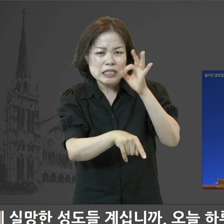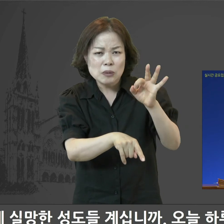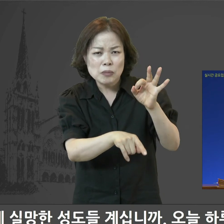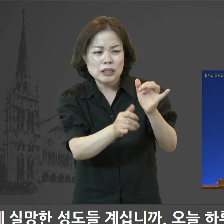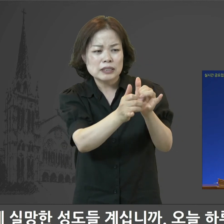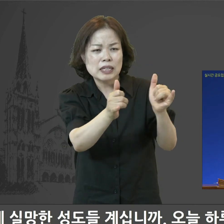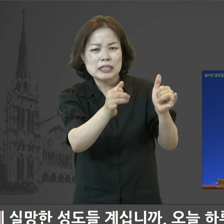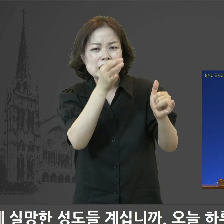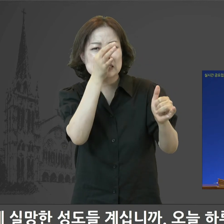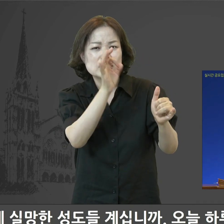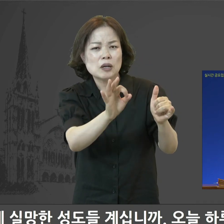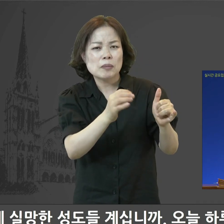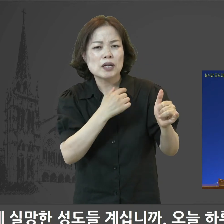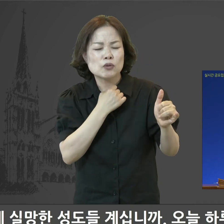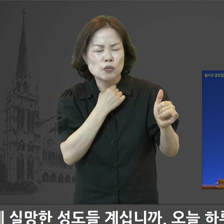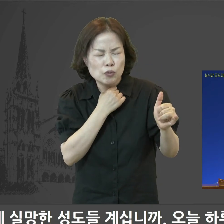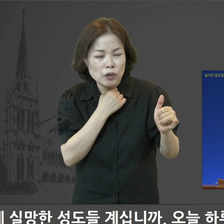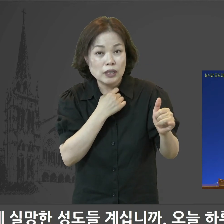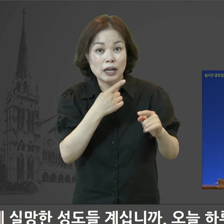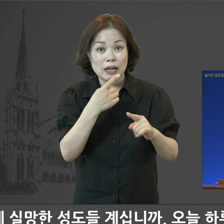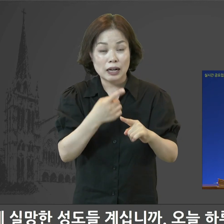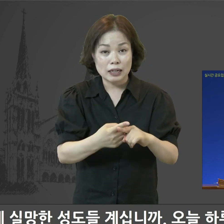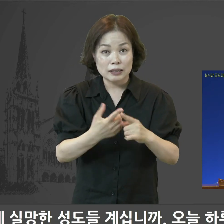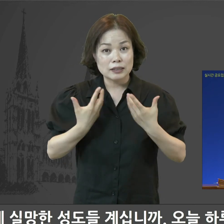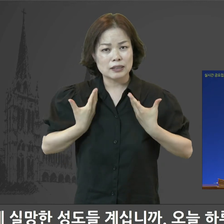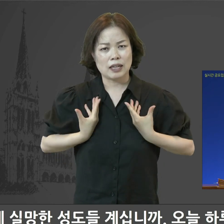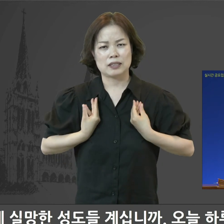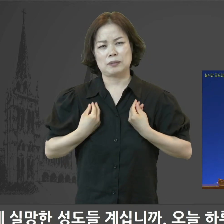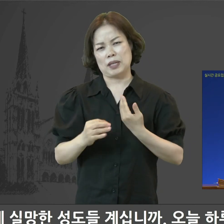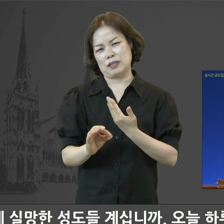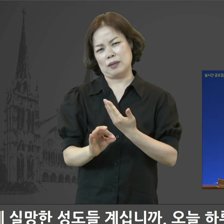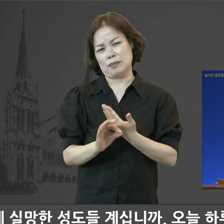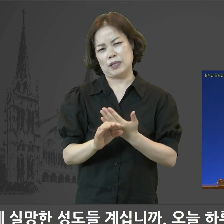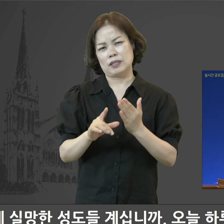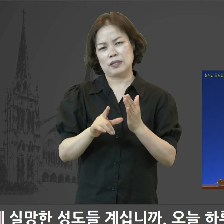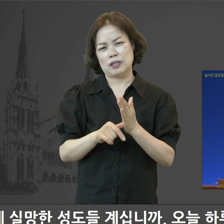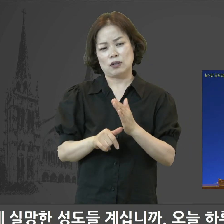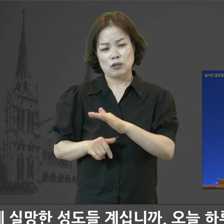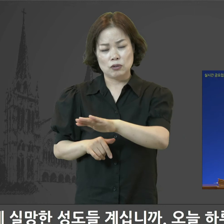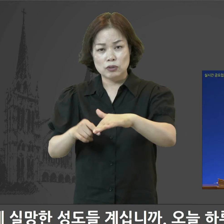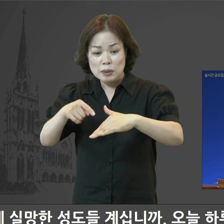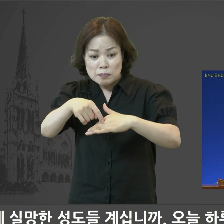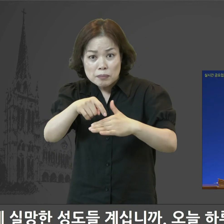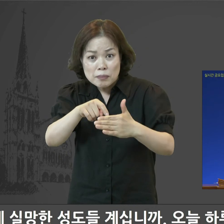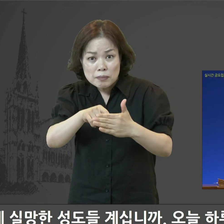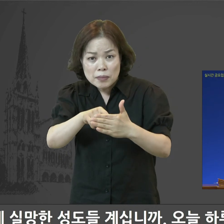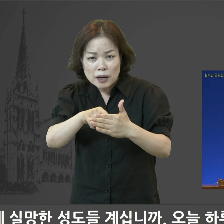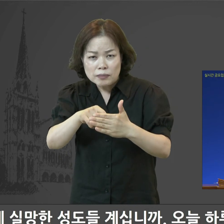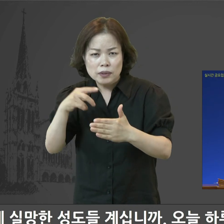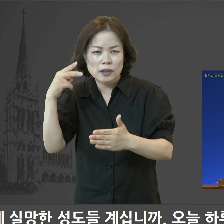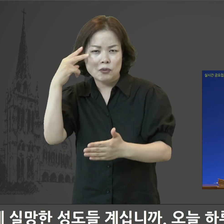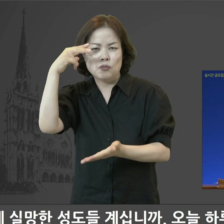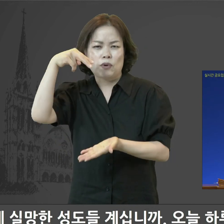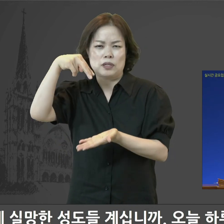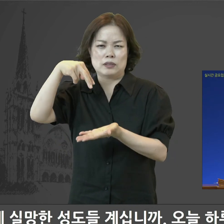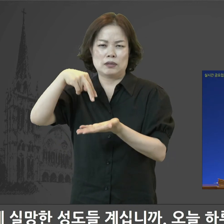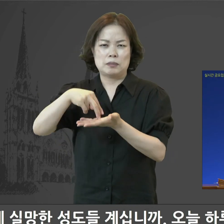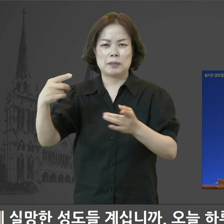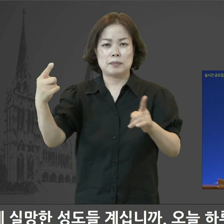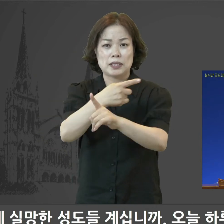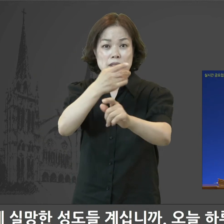사람에게 인정받으려고 그러다가 낙심한 것이라면 이 시간 우리의 마음의 관점이 바뀌었으면 좋겠습니다.